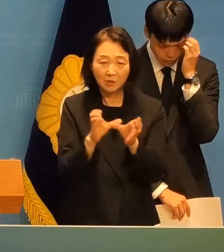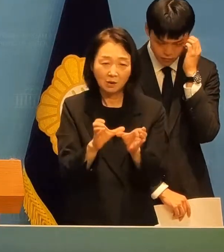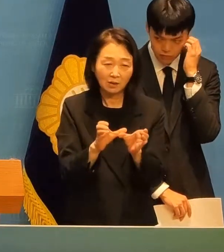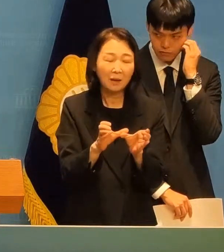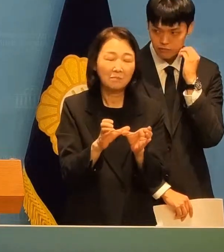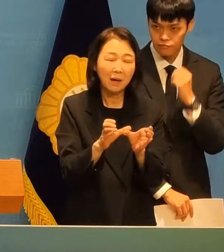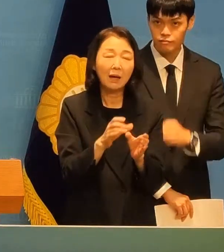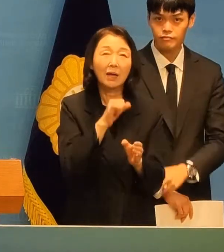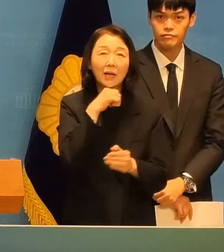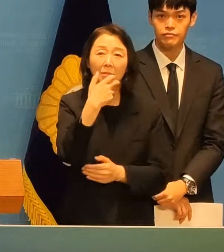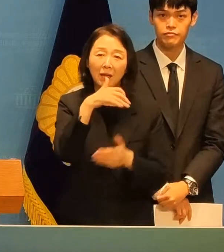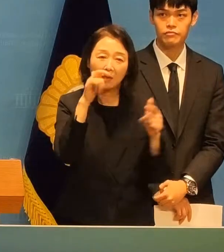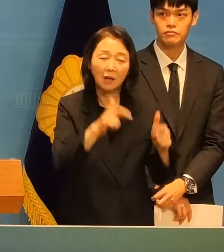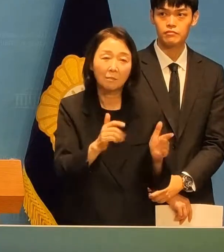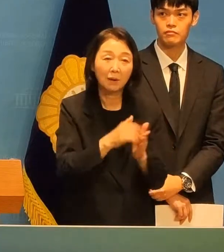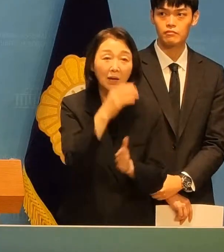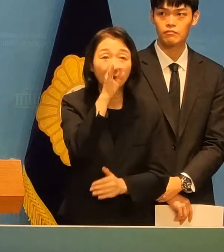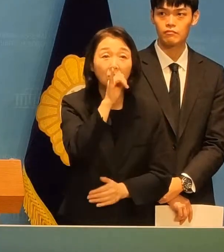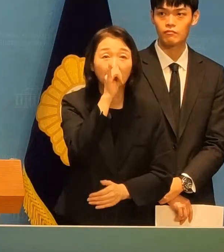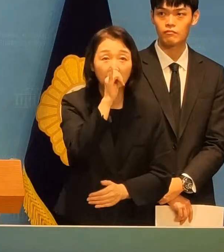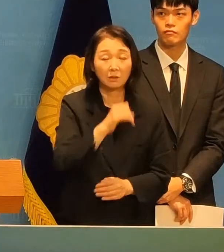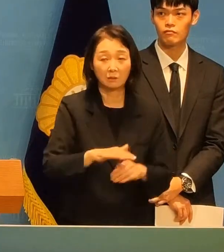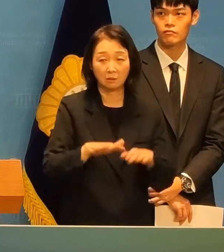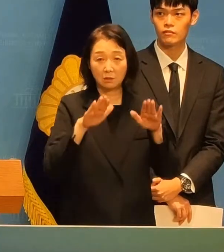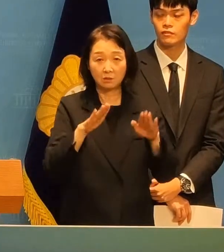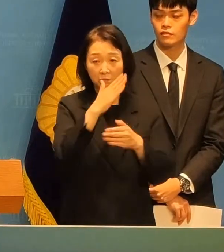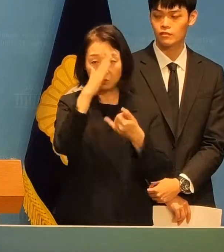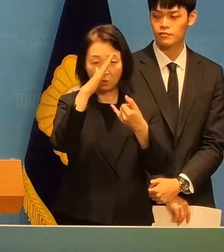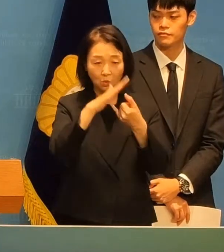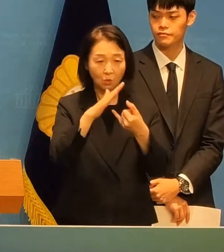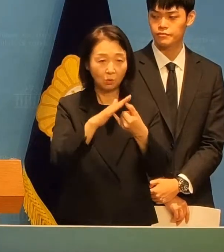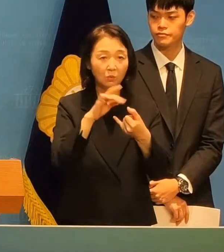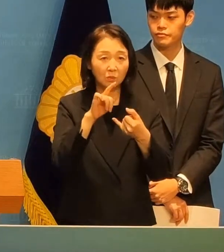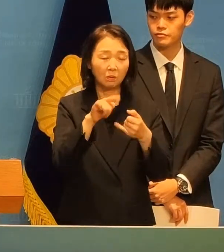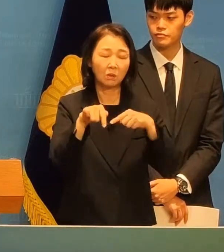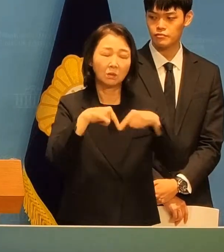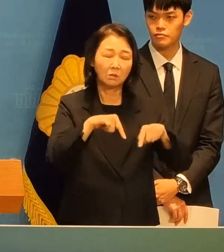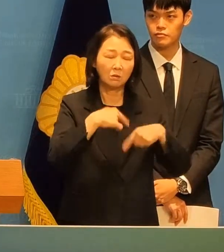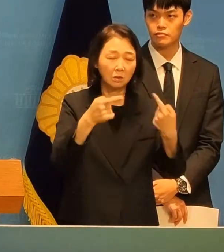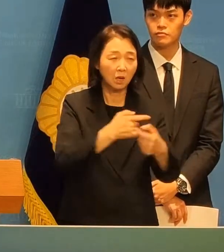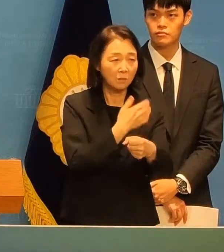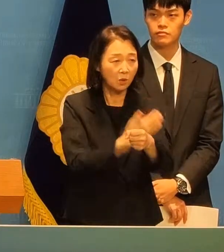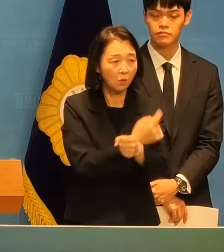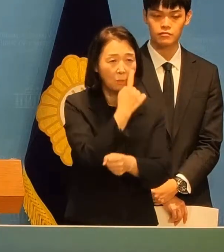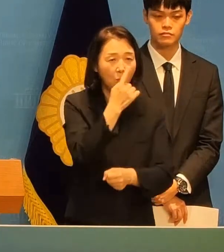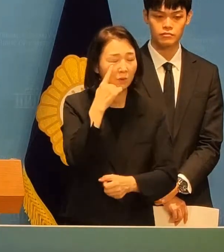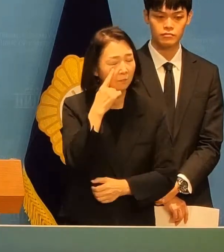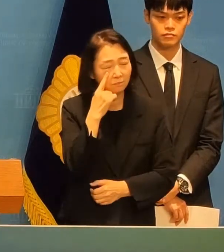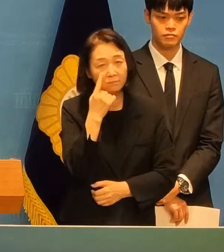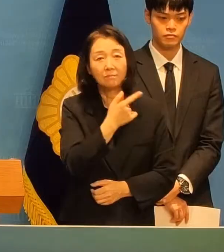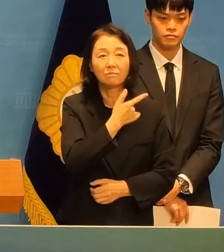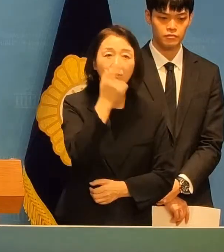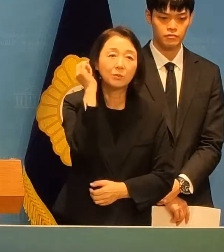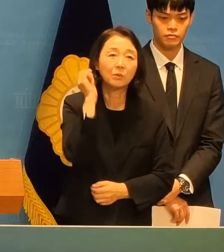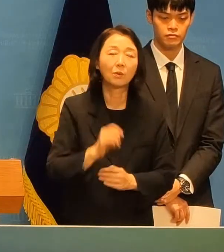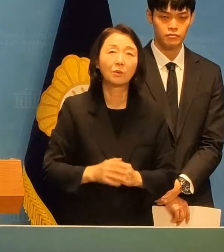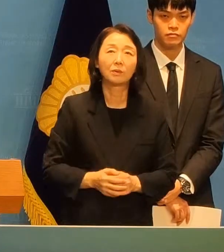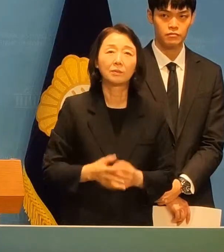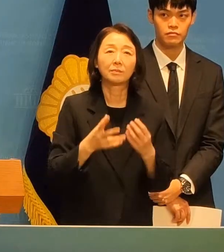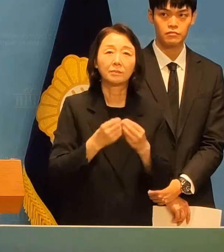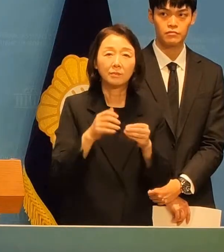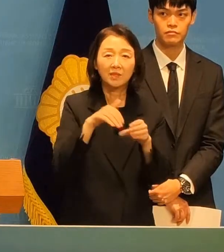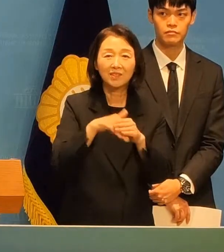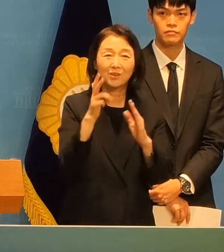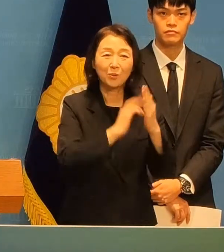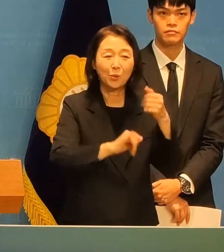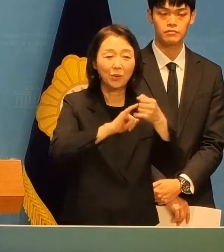인하라는 유의미한 성과를 거둬냈지만 여전히 청소년의 실질적인 참정권 보장은 미흡한 것이 현실입니다. 그 예시로 선거